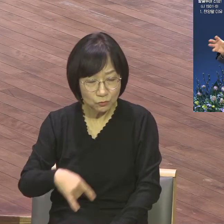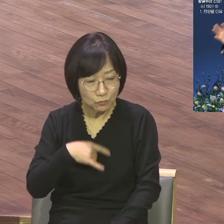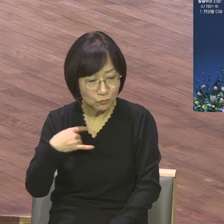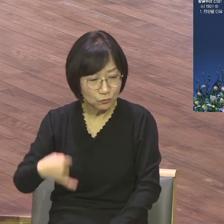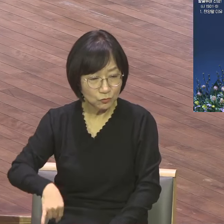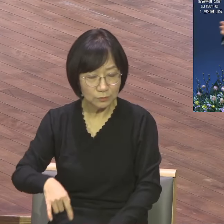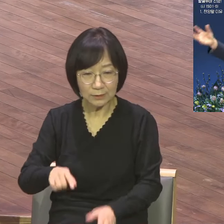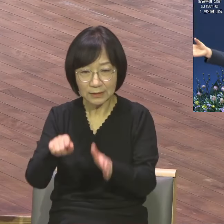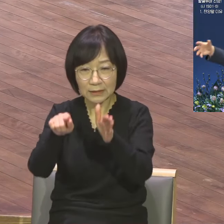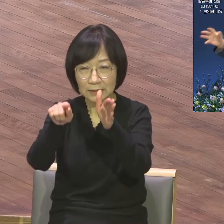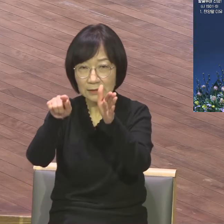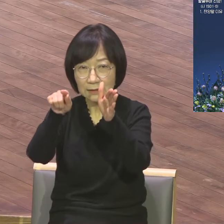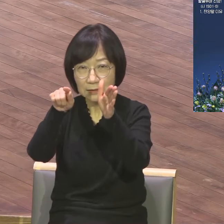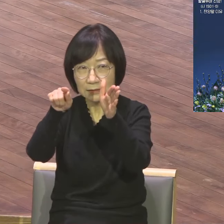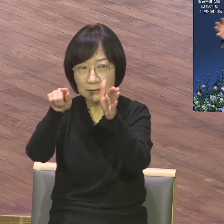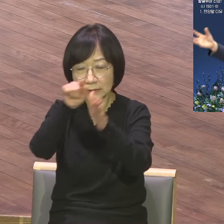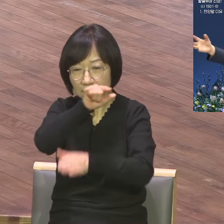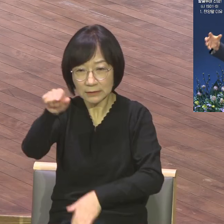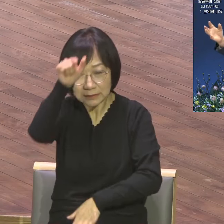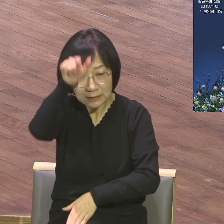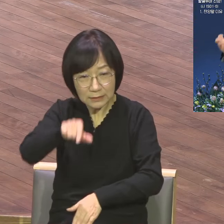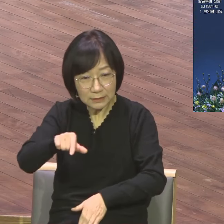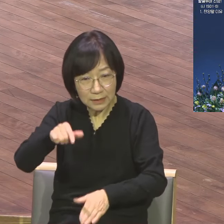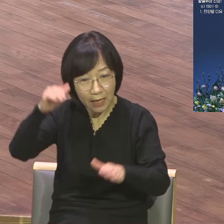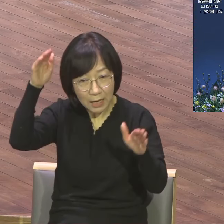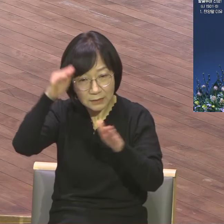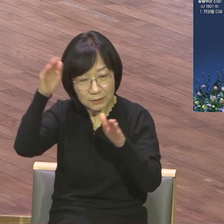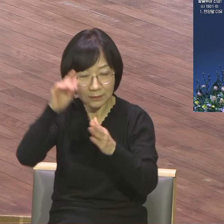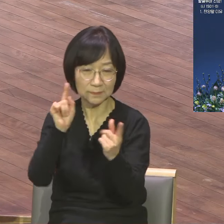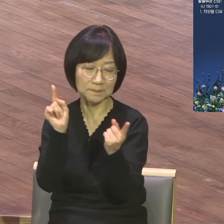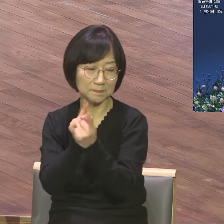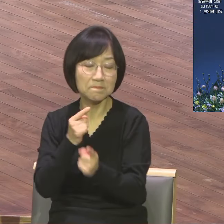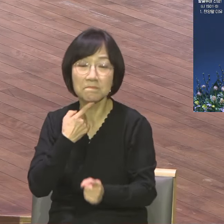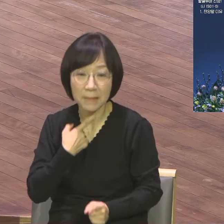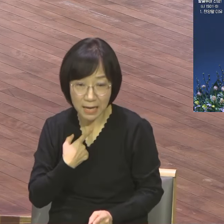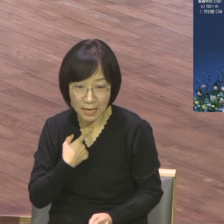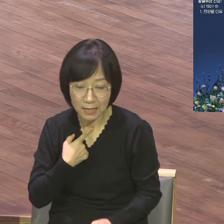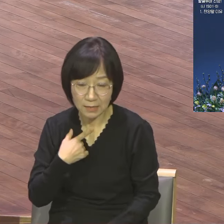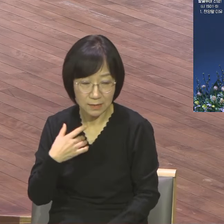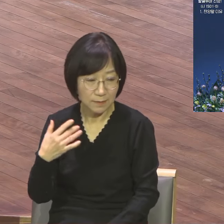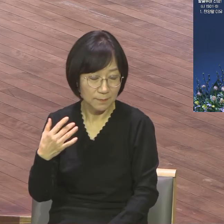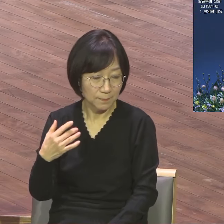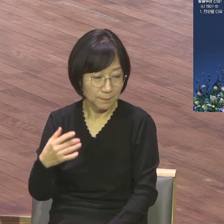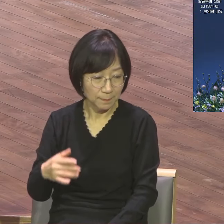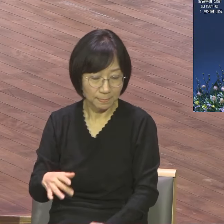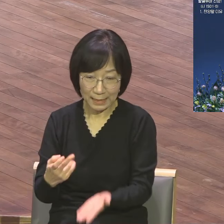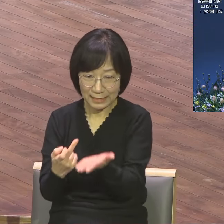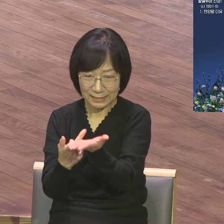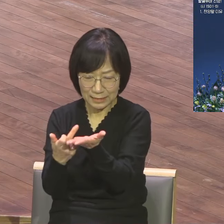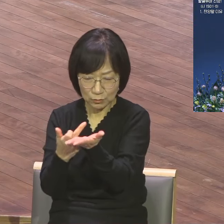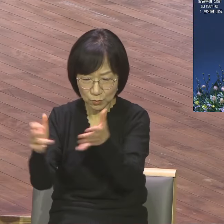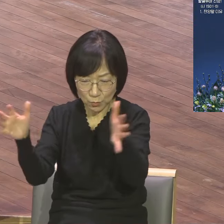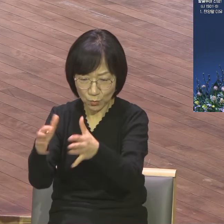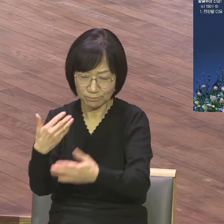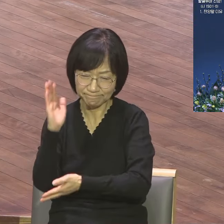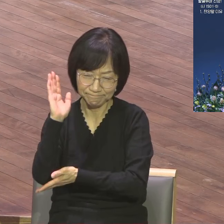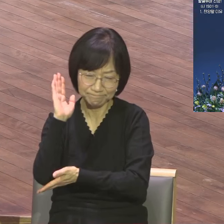대륙 신학교 막 성들이 많아요. 막 뭘 다 해가지고 제주도 오래가지고 그래서 메시지를 합니다. 내가